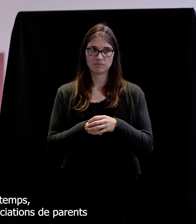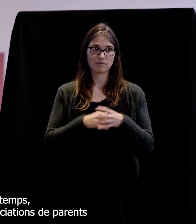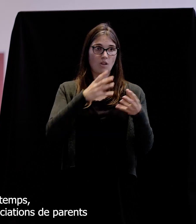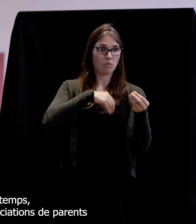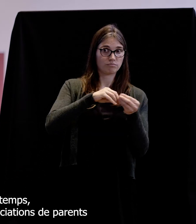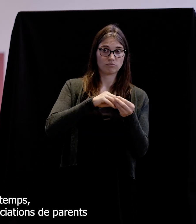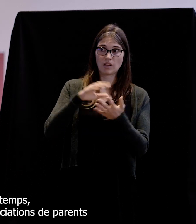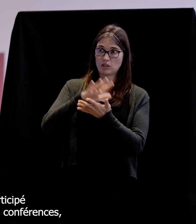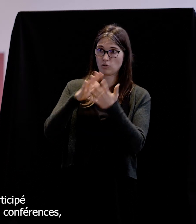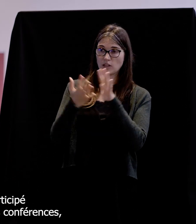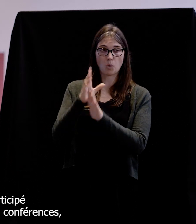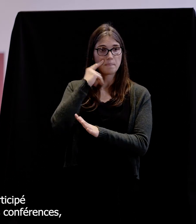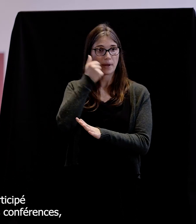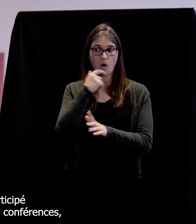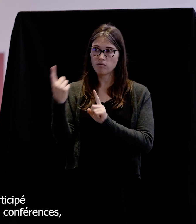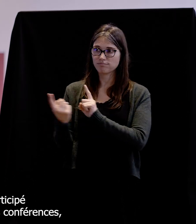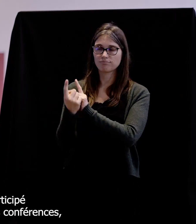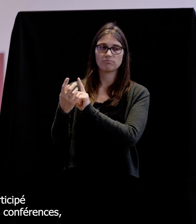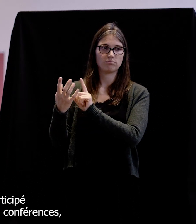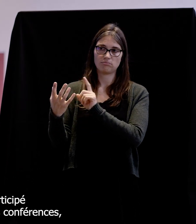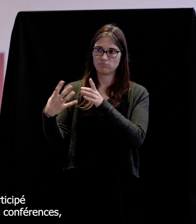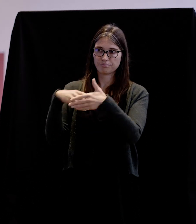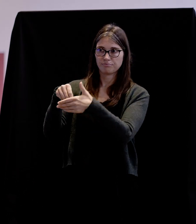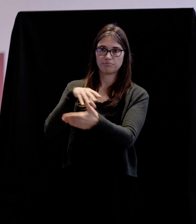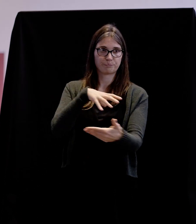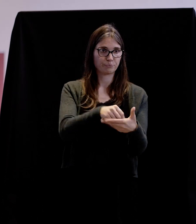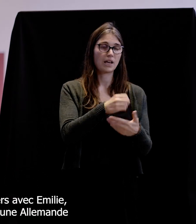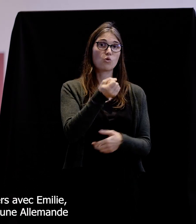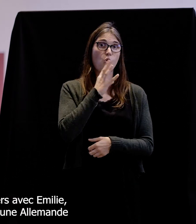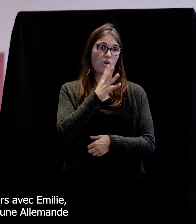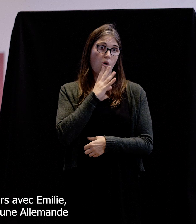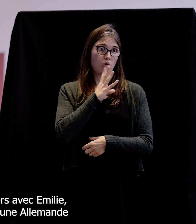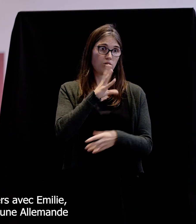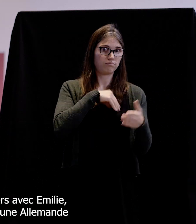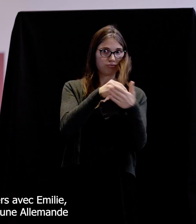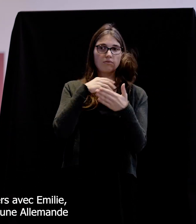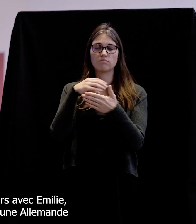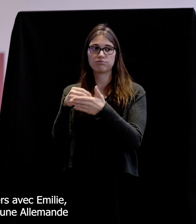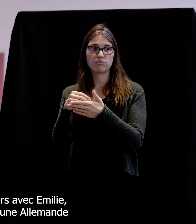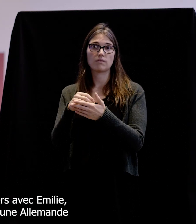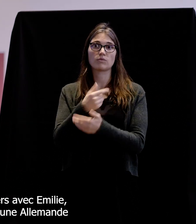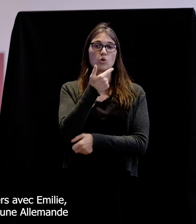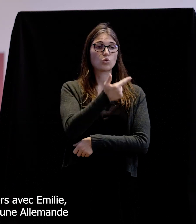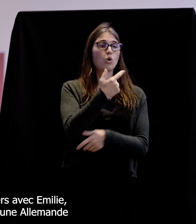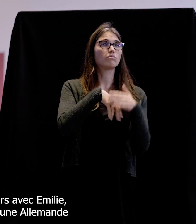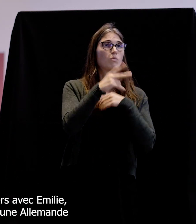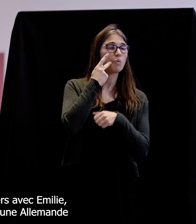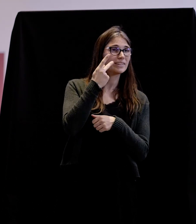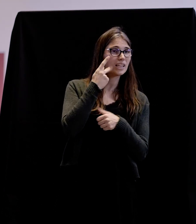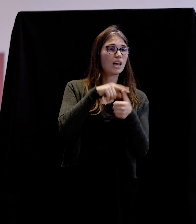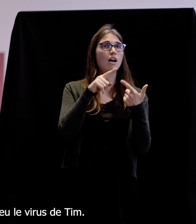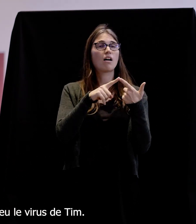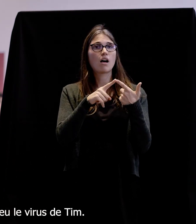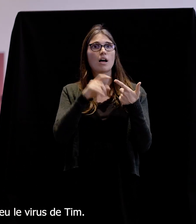plusieurs associations de parents et j'ai participé à de nombreuses conférences, donc 2 à Poitiers avec Émilie, 3 américaines, 1